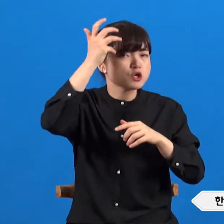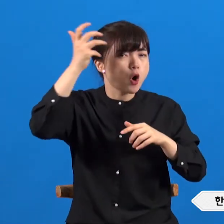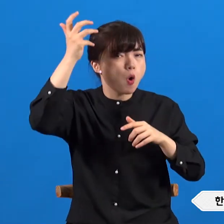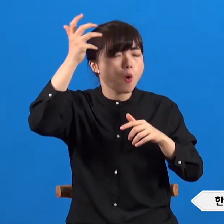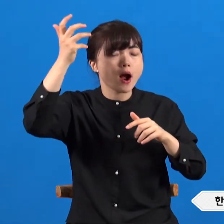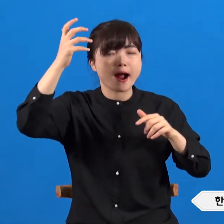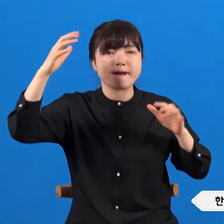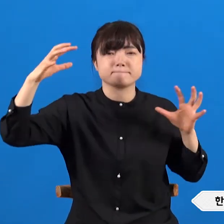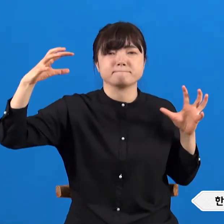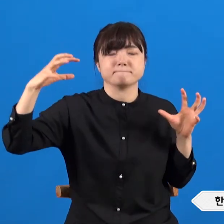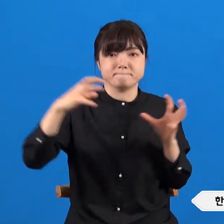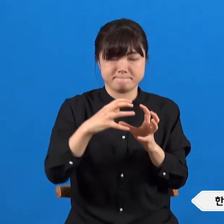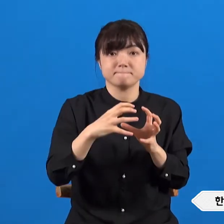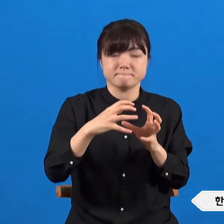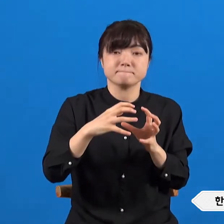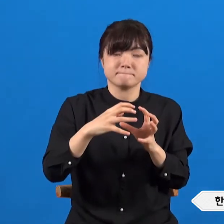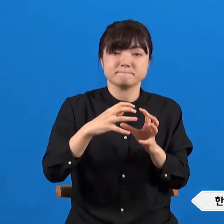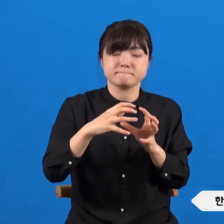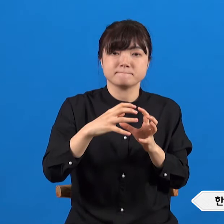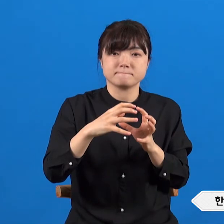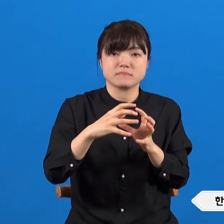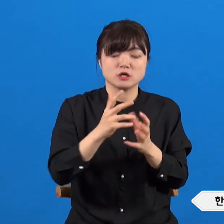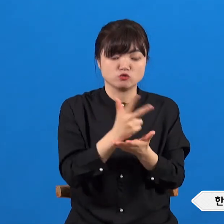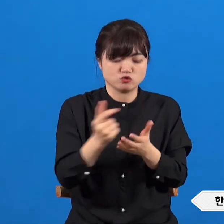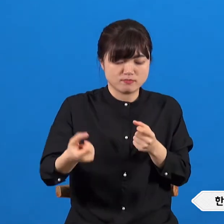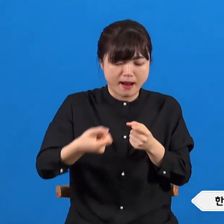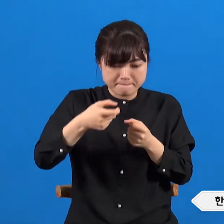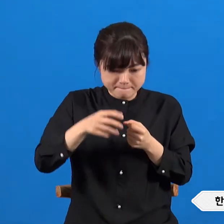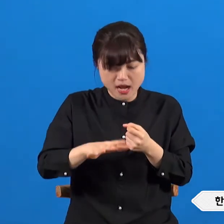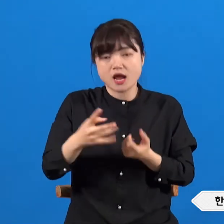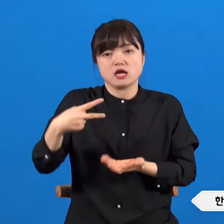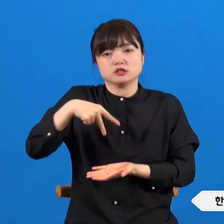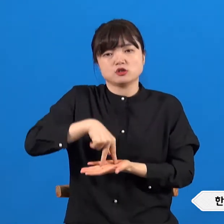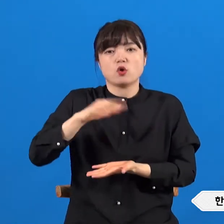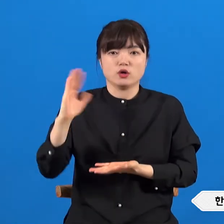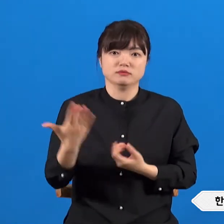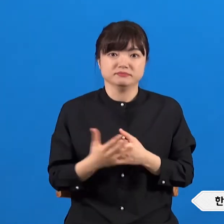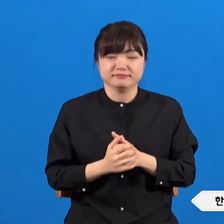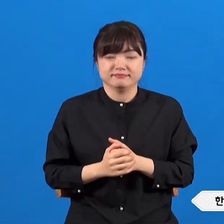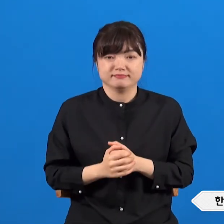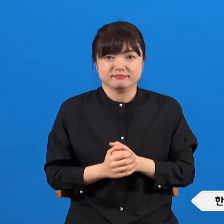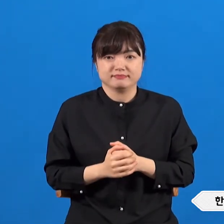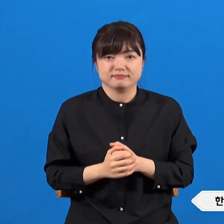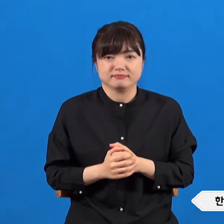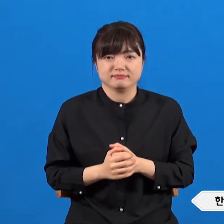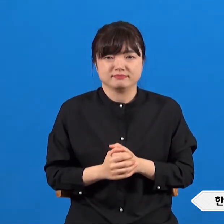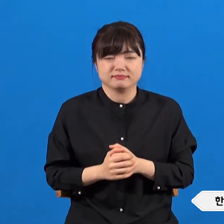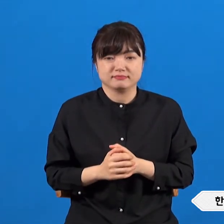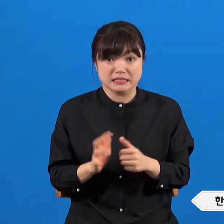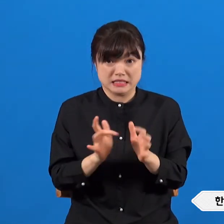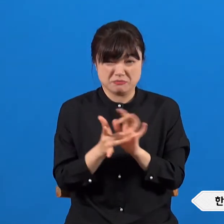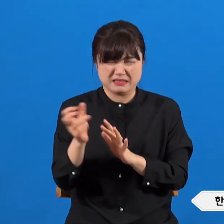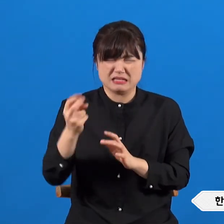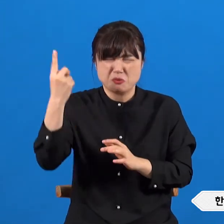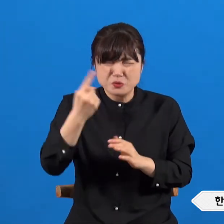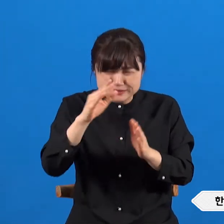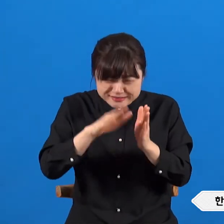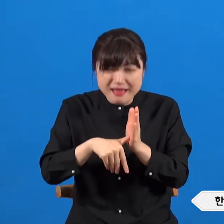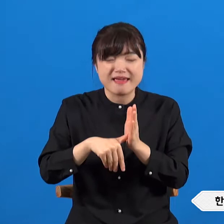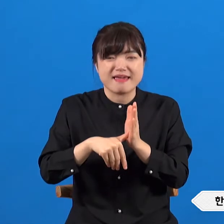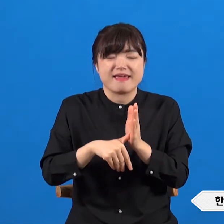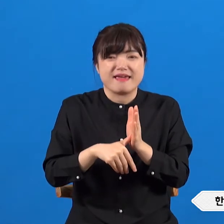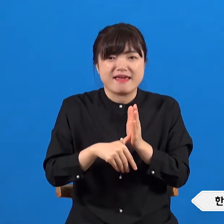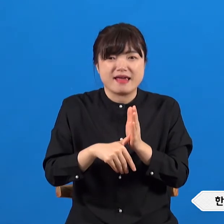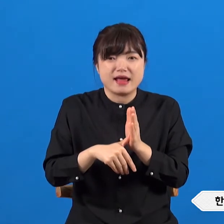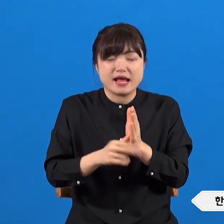영혼들과 결합을 해서 이제 주님 앞에 서게 됩니다. 물론 재림하실 때에 그